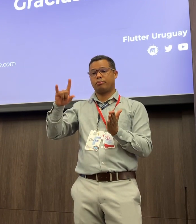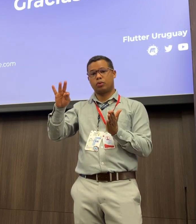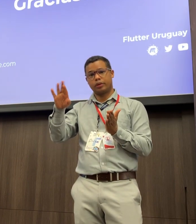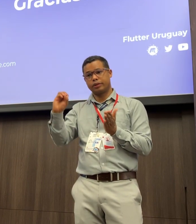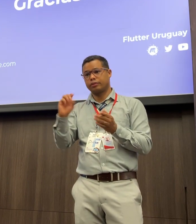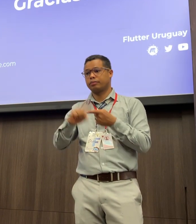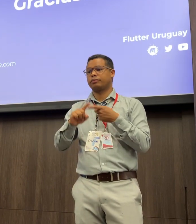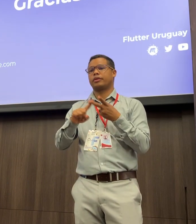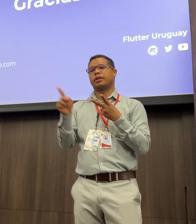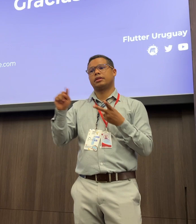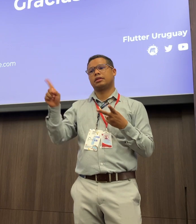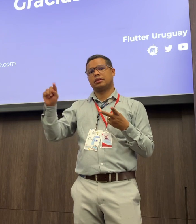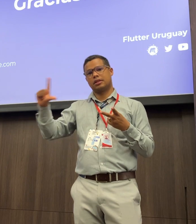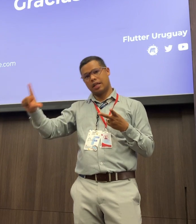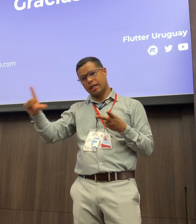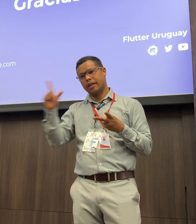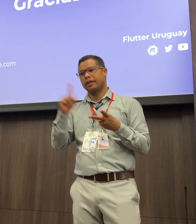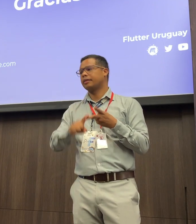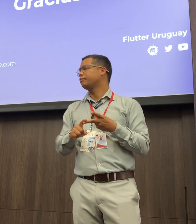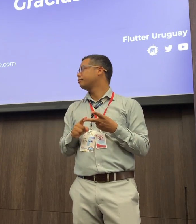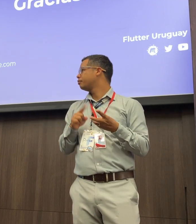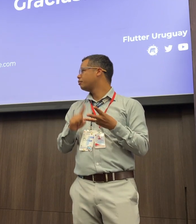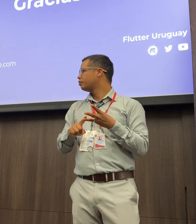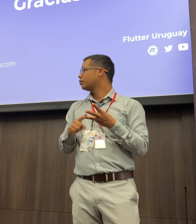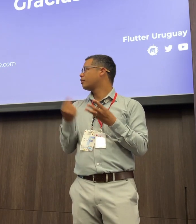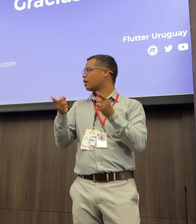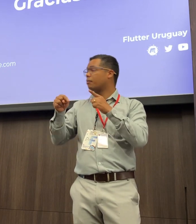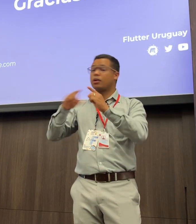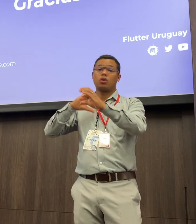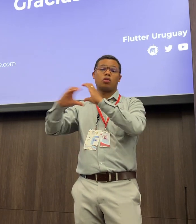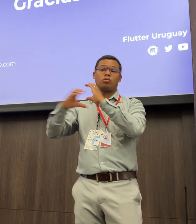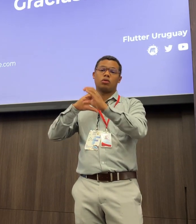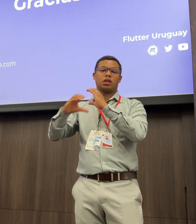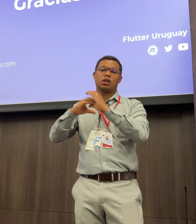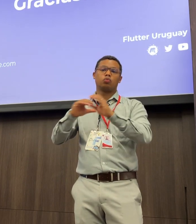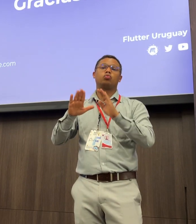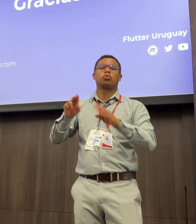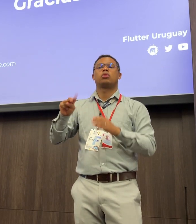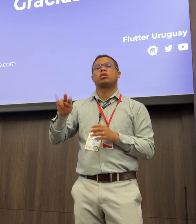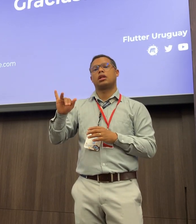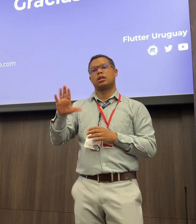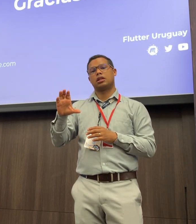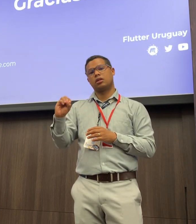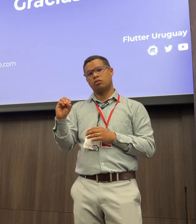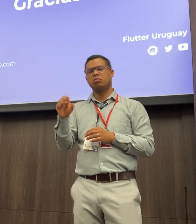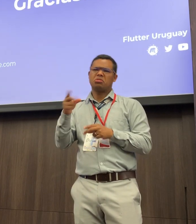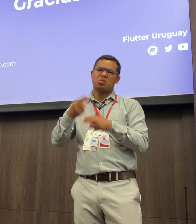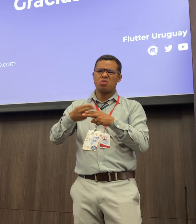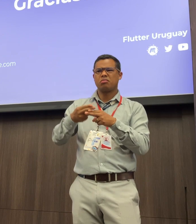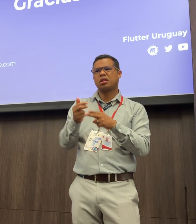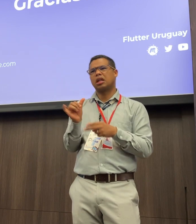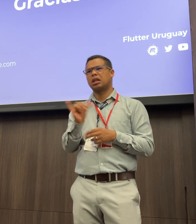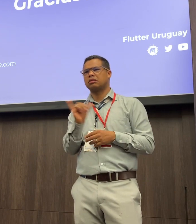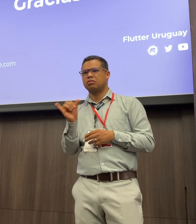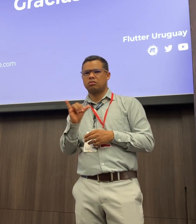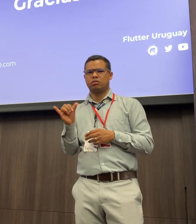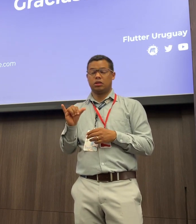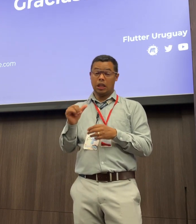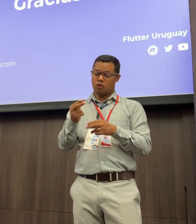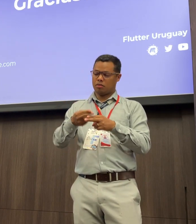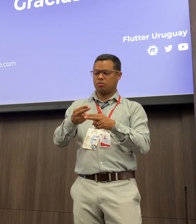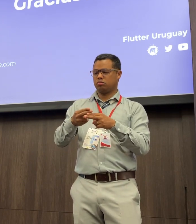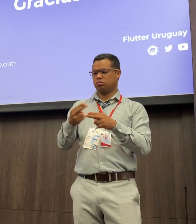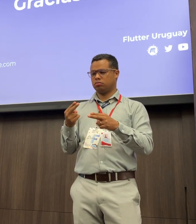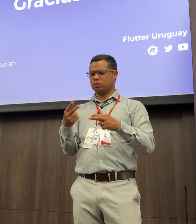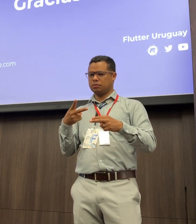SSL. Por otro lado está lo que es comunicarte con un nativo, que también, si el nombre es un poco similar a los platform channels, method channels,